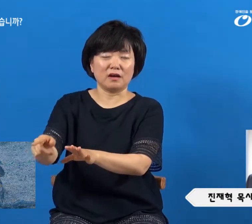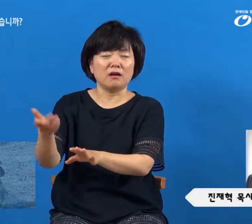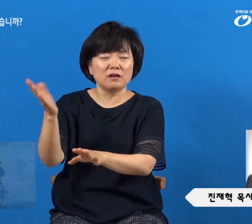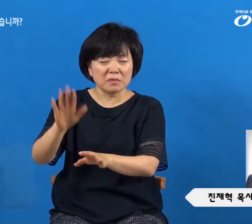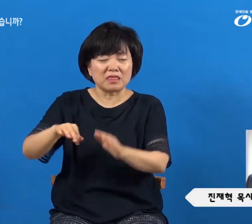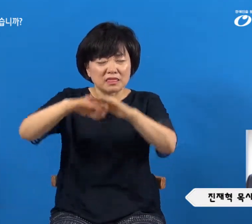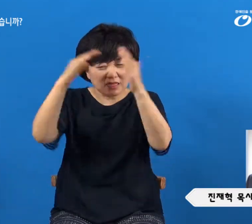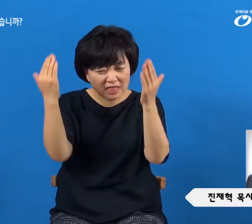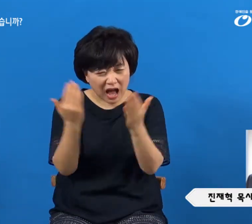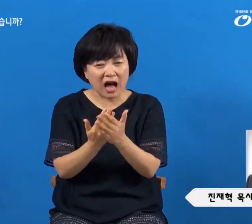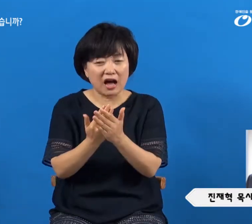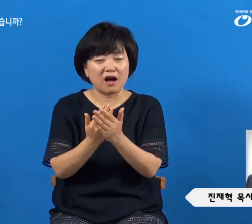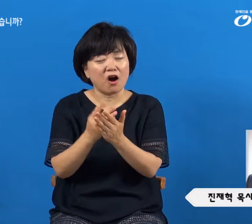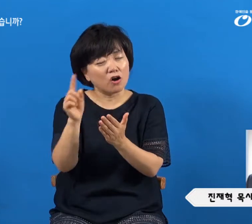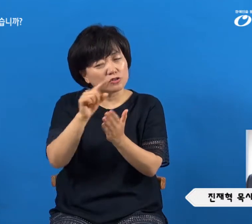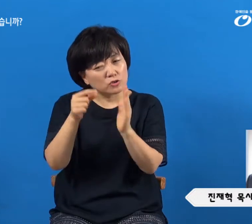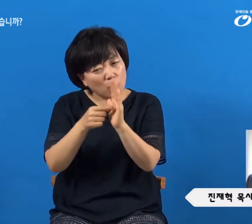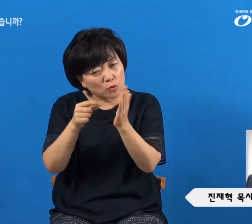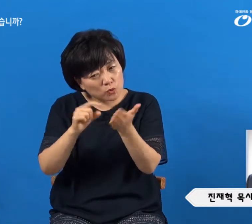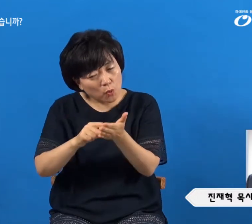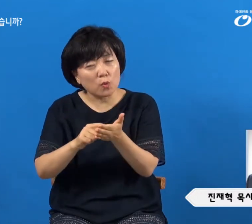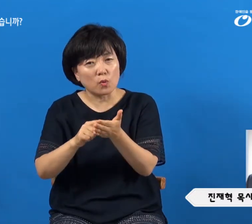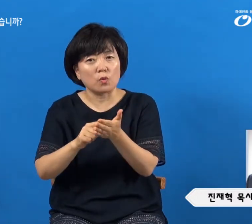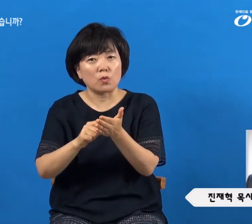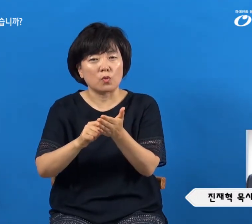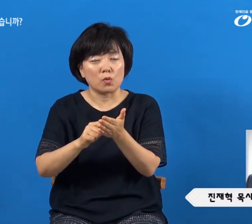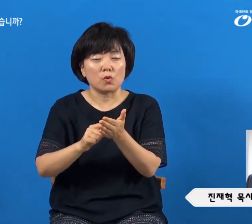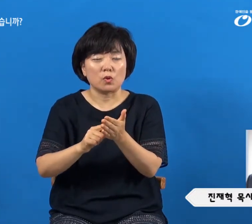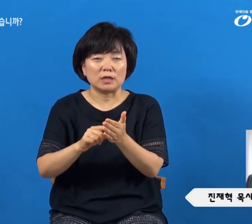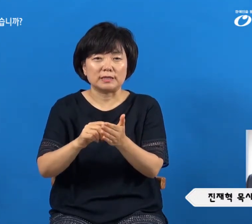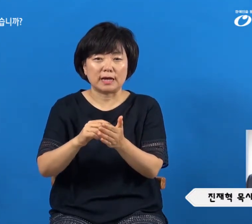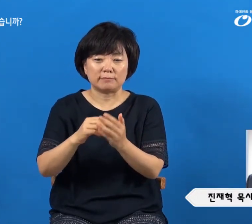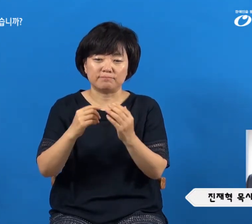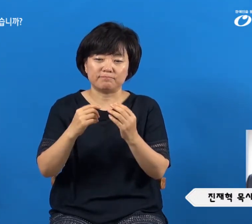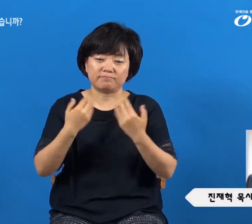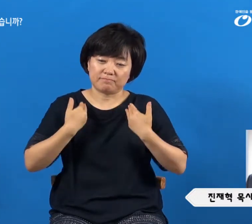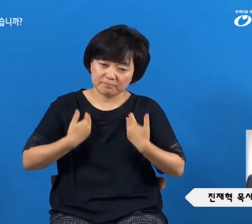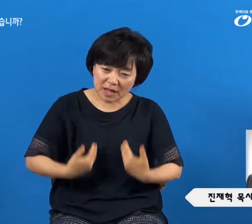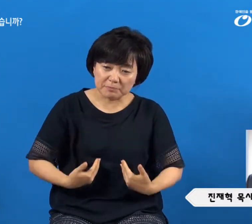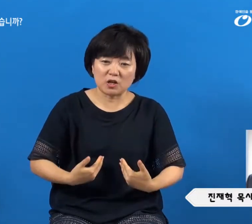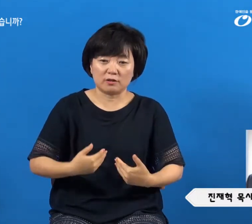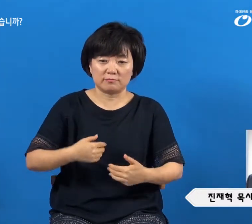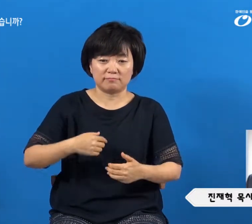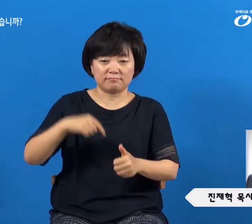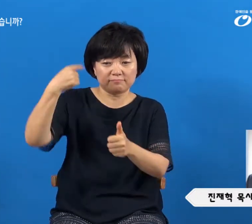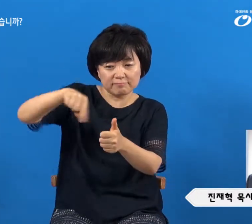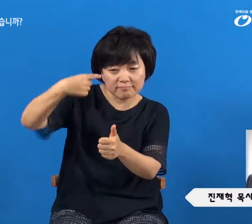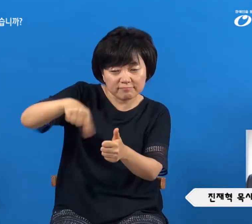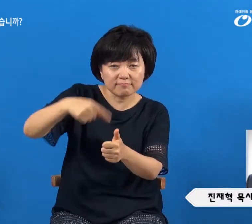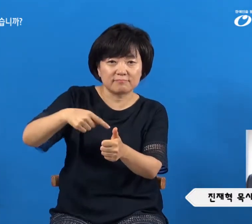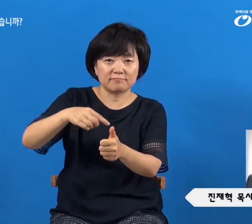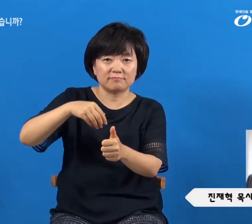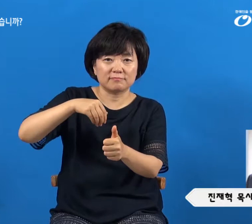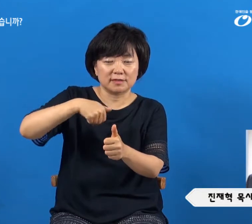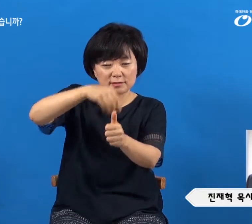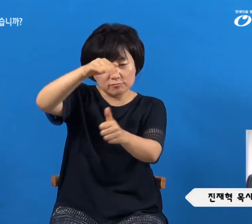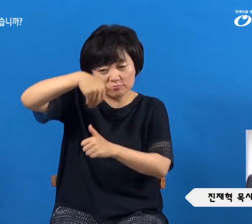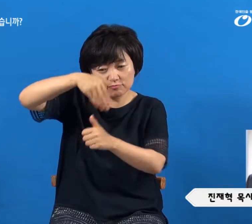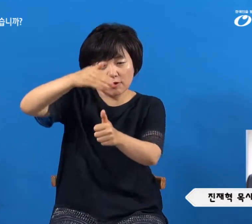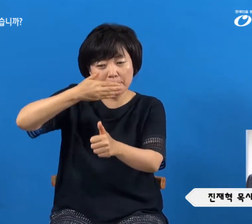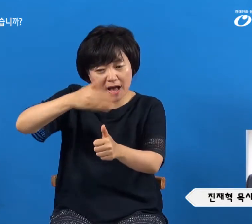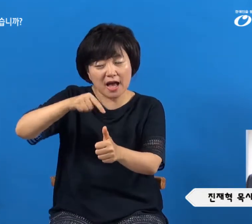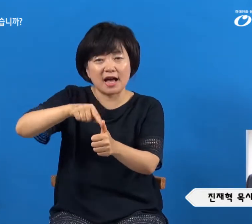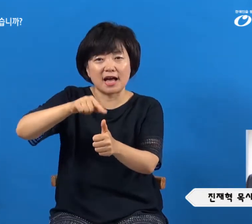모든 것들은 어느 정도까지는 길들일 수 있을지 모르지만 길들여지지 않는 것이 있다고